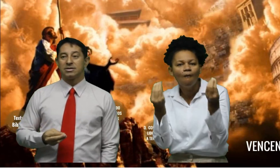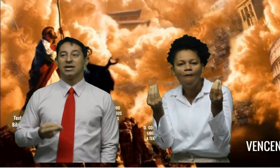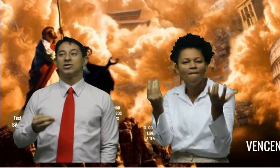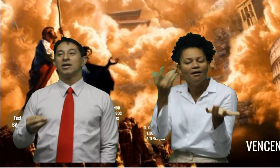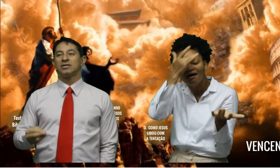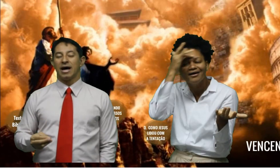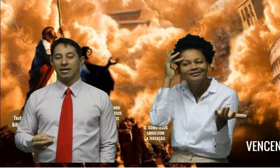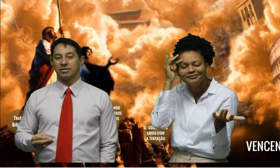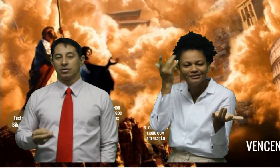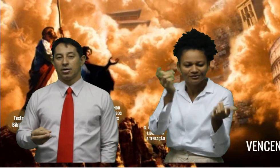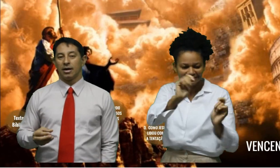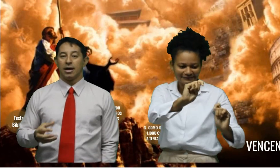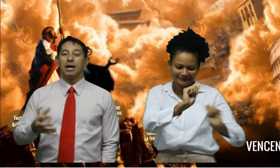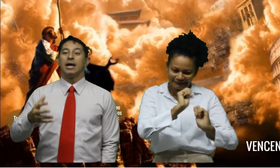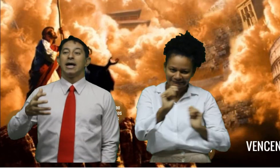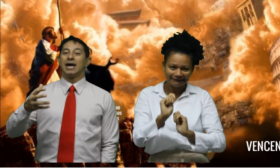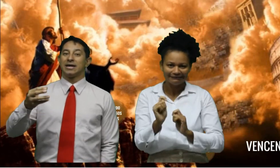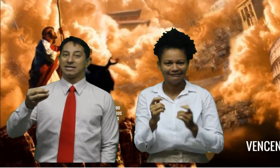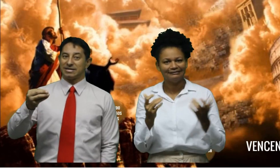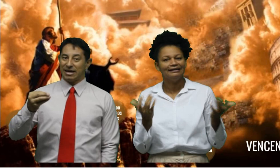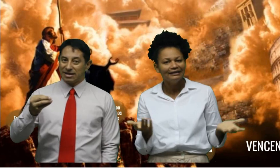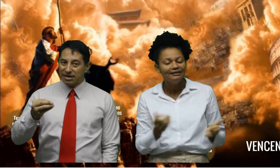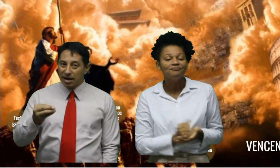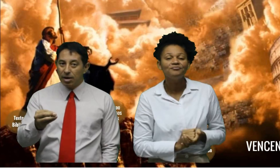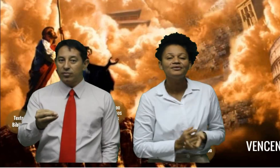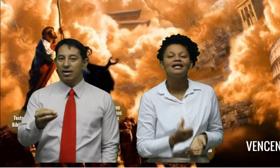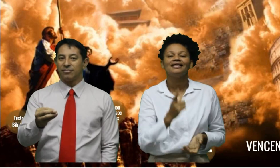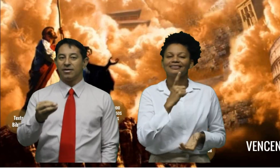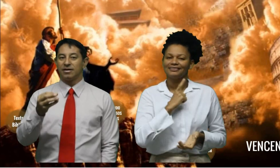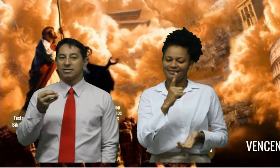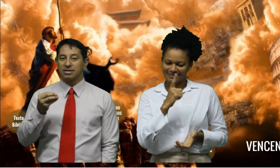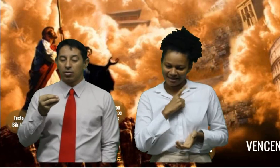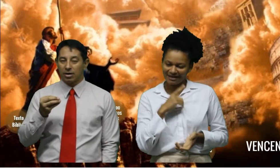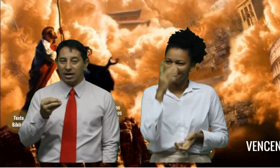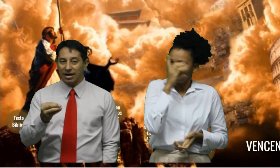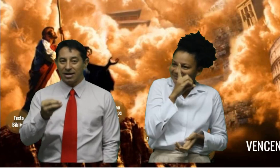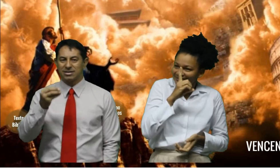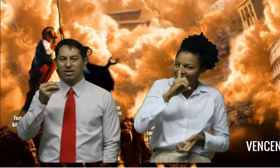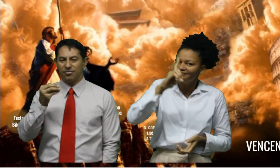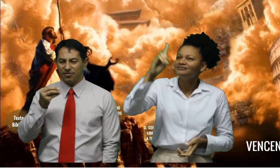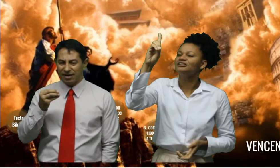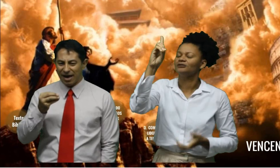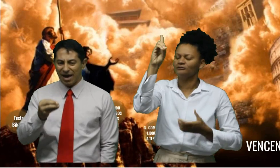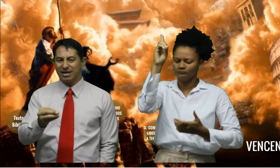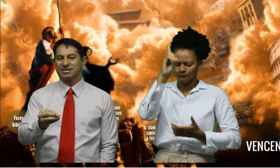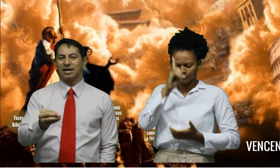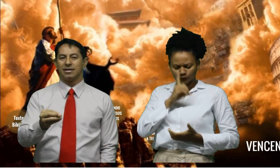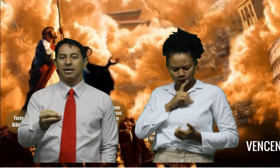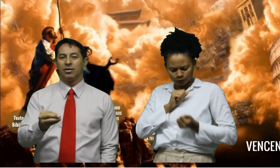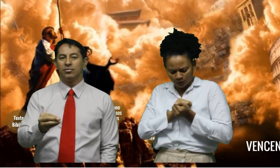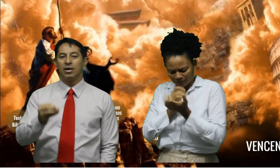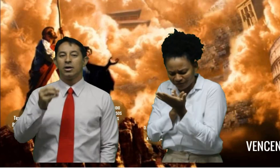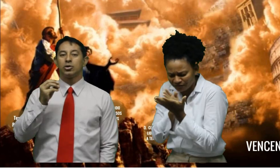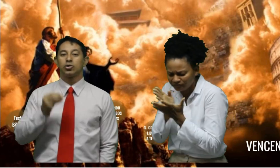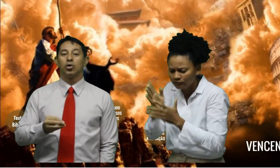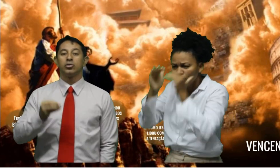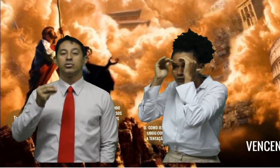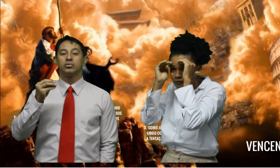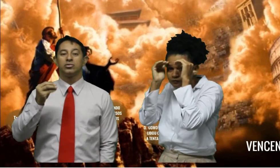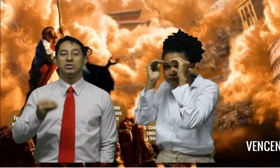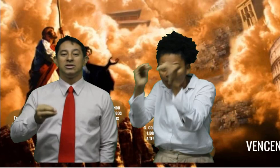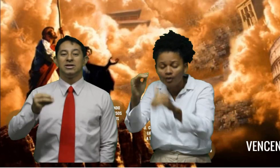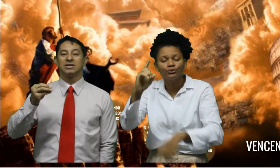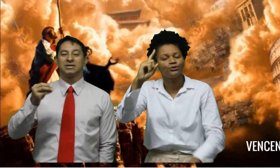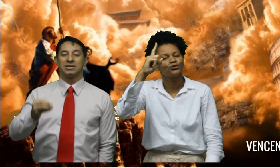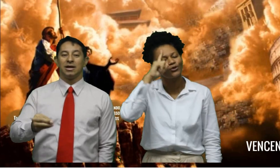vão ser tentadas? Ora, elas têm Deus na vida, são crentes, são fiéis a Deus e